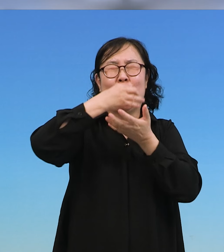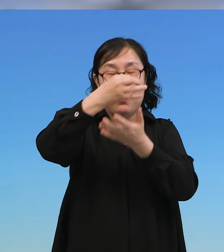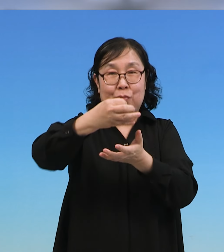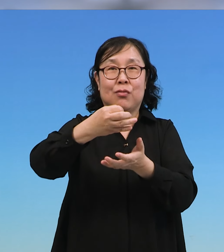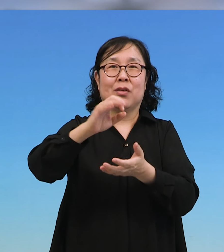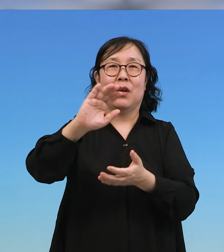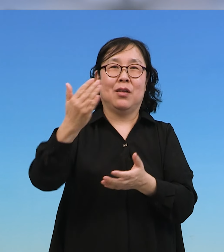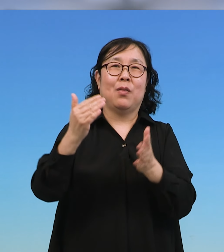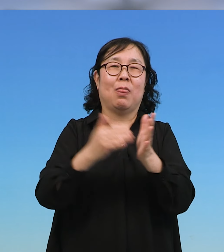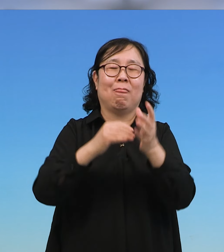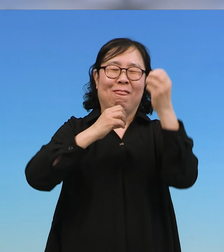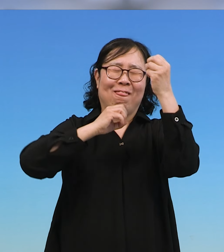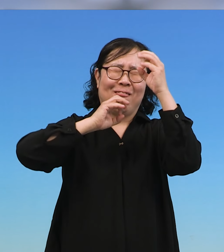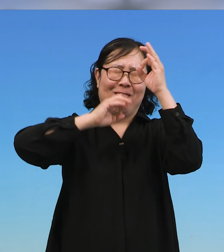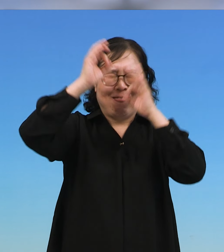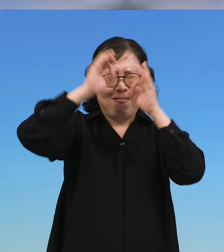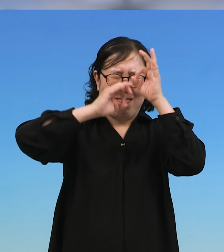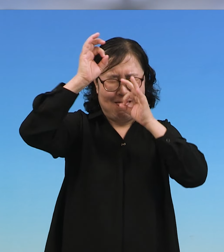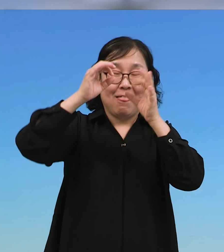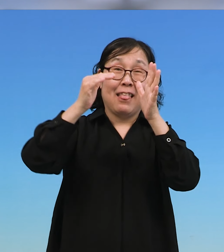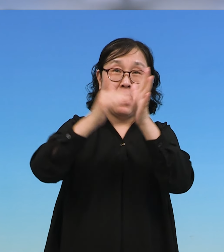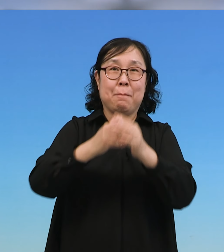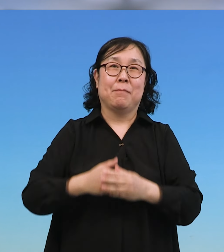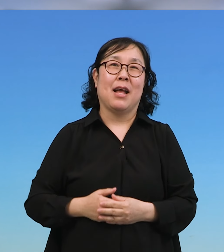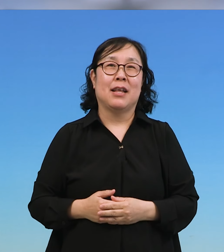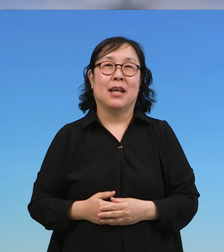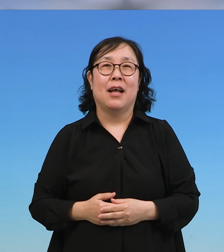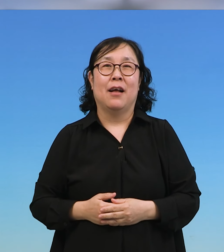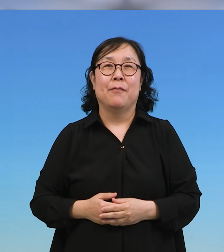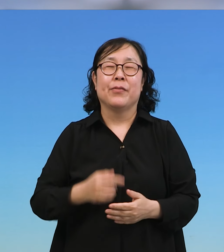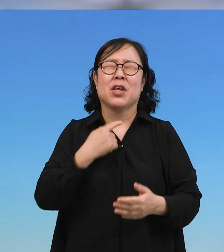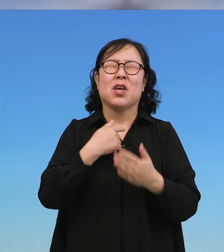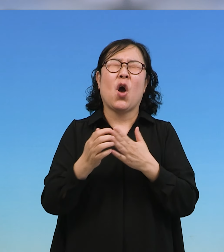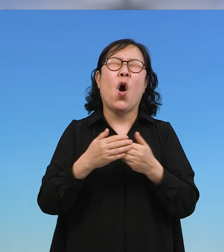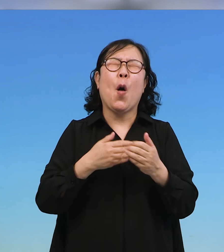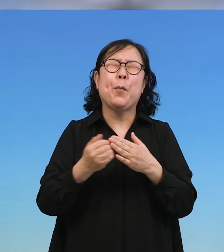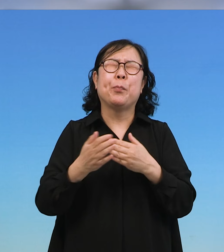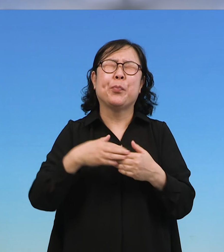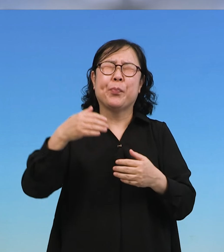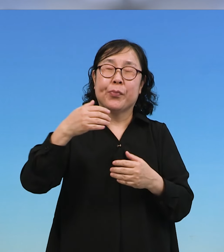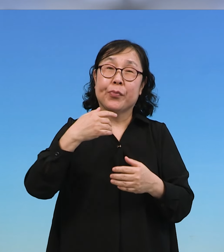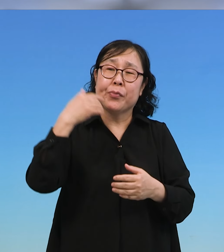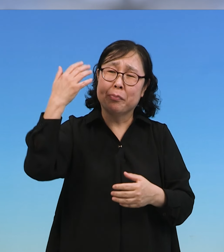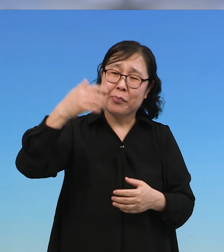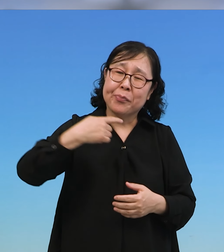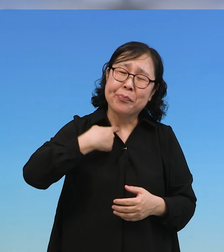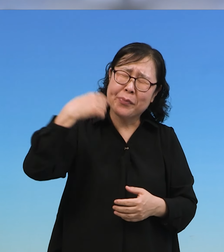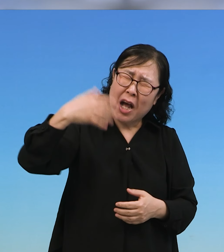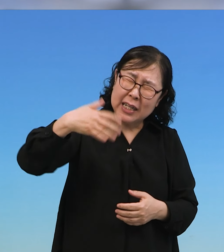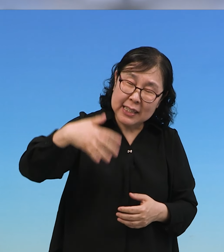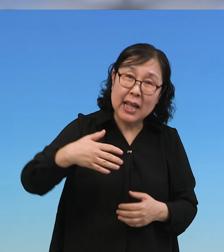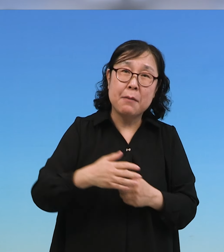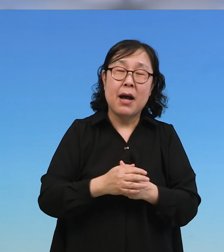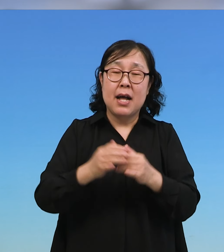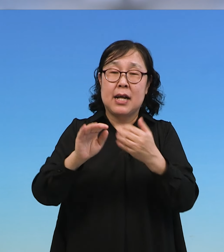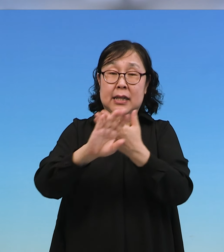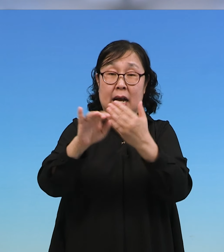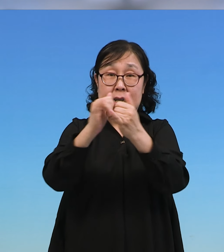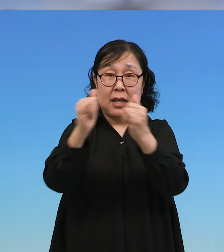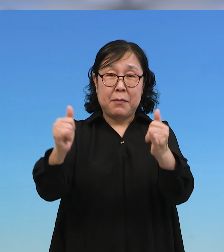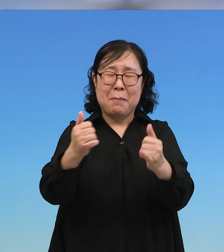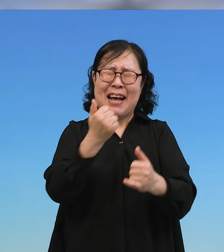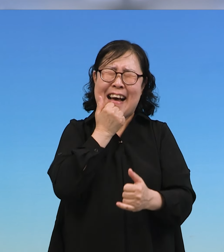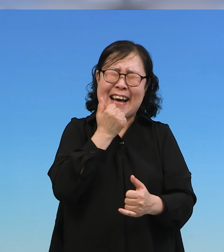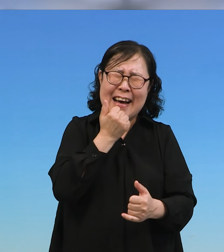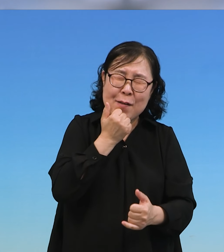연결해서 툭 나온 거예요. 이게요, 경험도 없는데 갑자기 막 사람도 웃고 막 이러면은요,